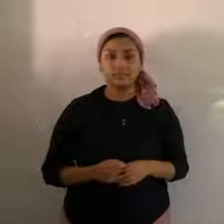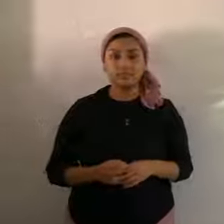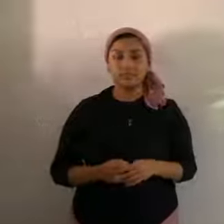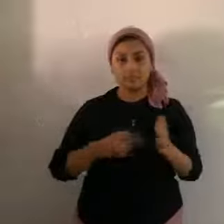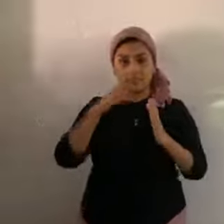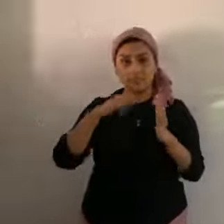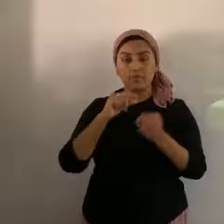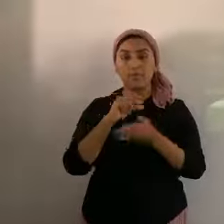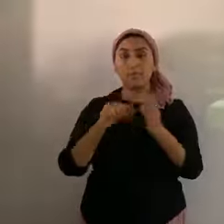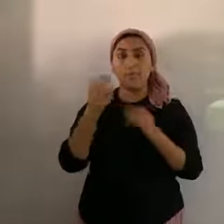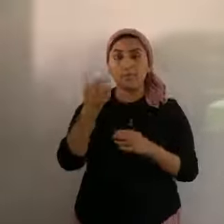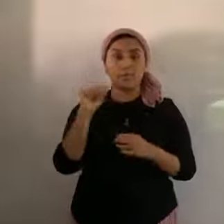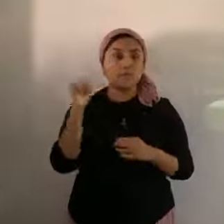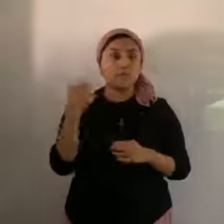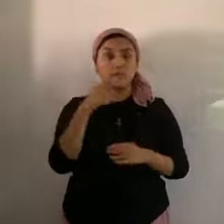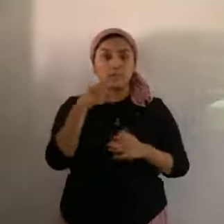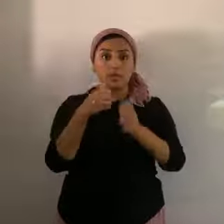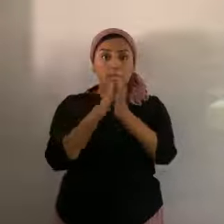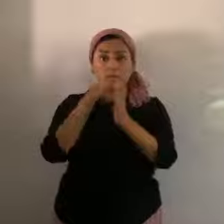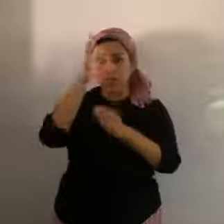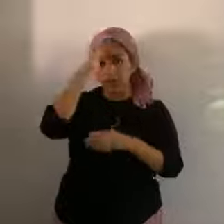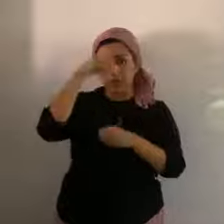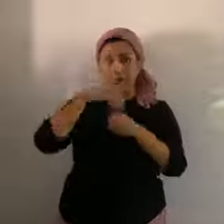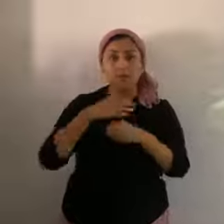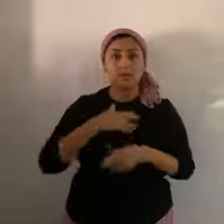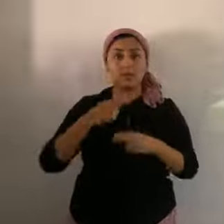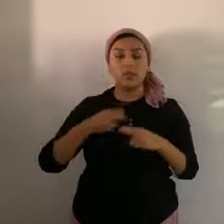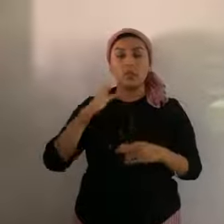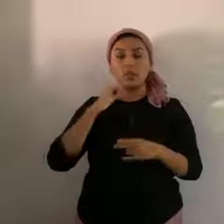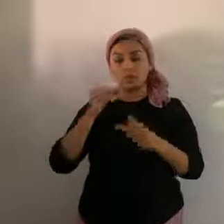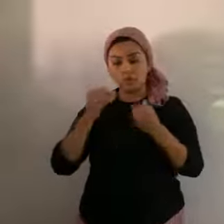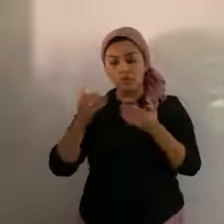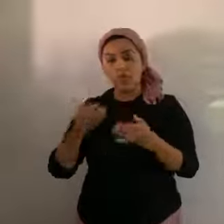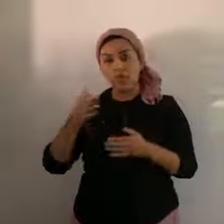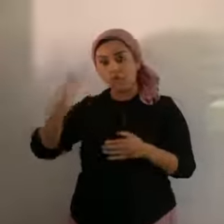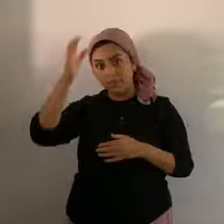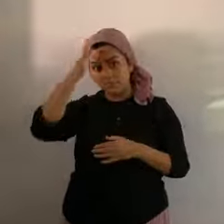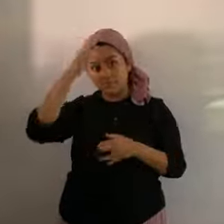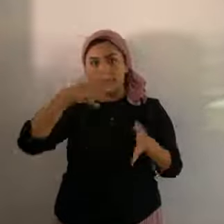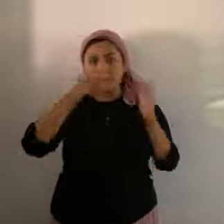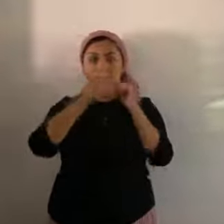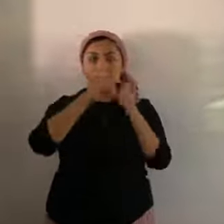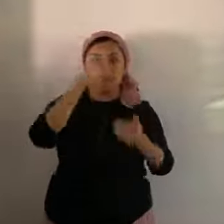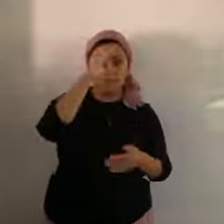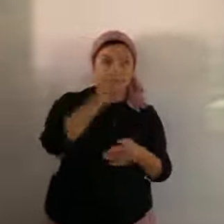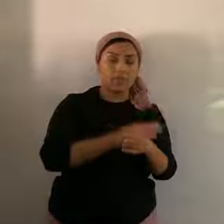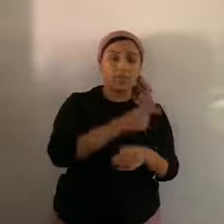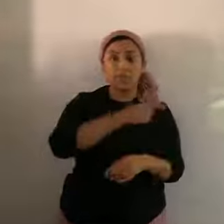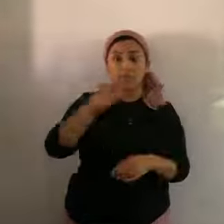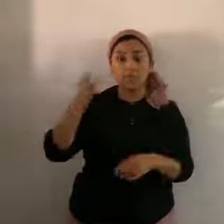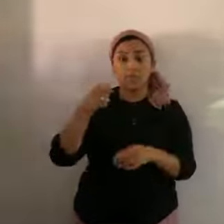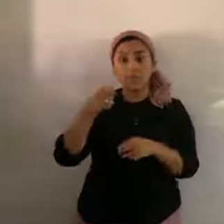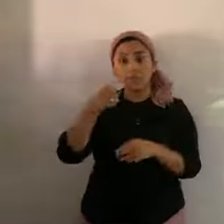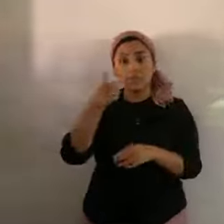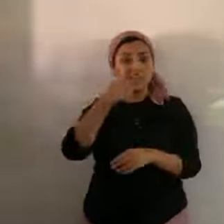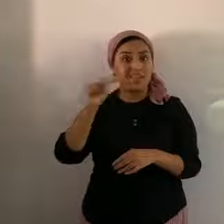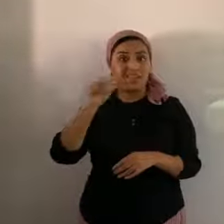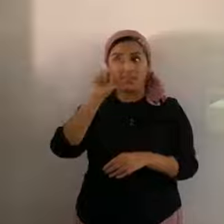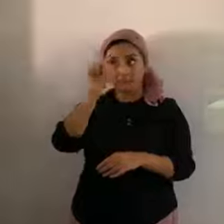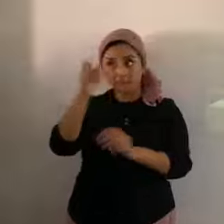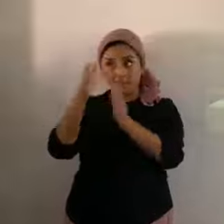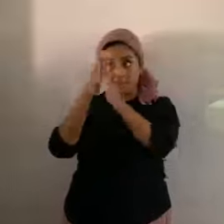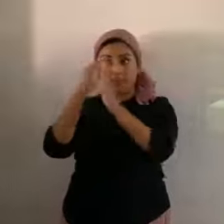el 13. Y todo lo que pidieres al Abba en mi nombre lo haré, para que el Abba sea glorificado en el Hijo. Si pidieres, si algo pidieres en mi